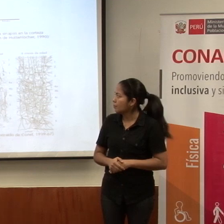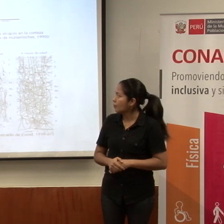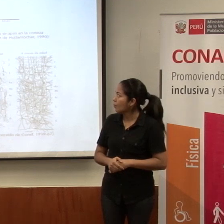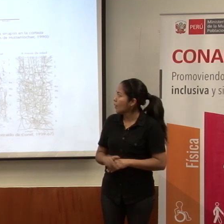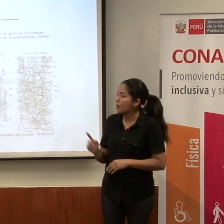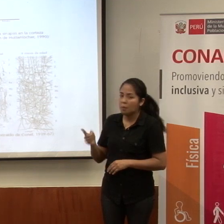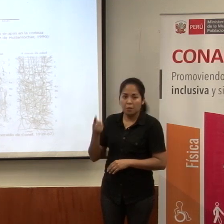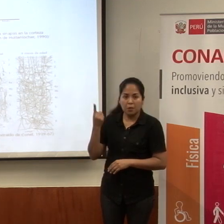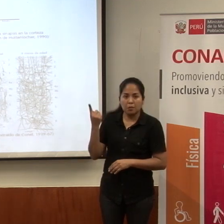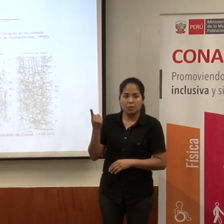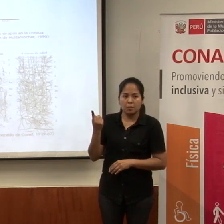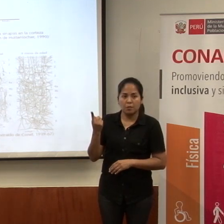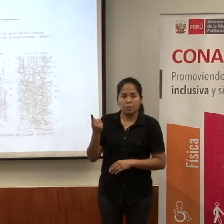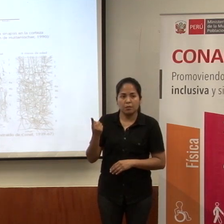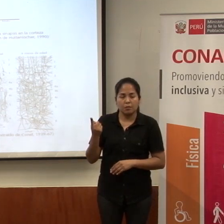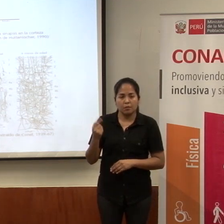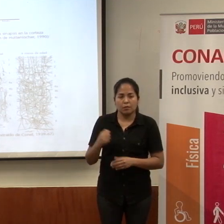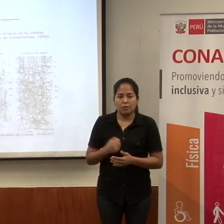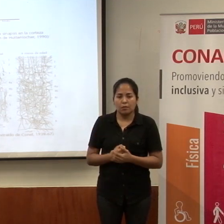esta primera